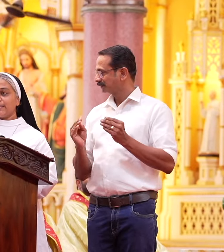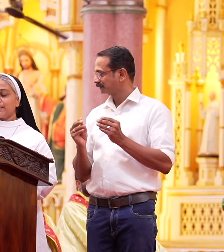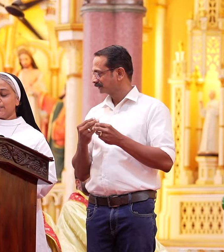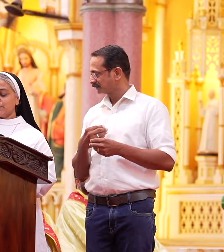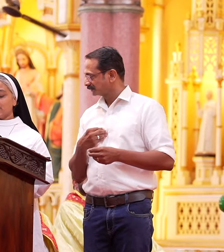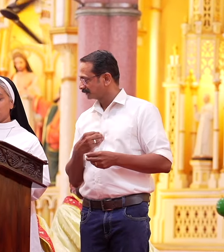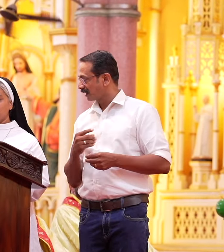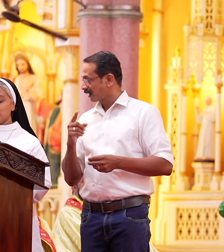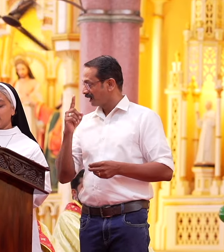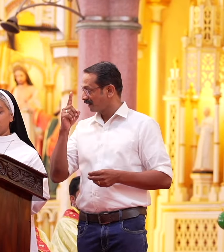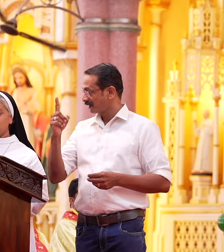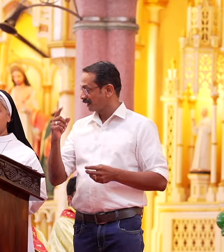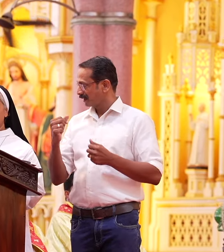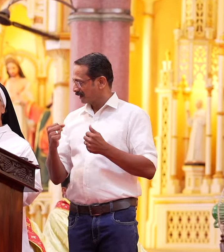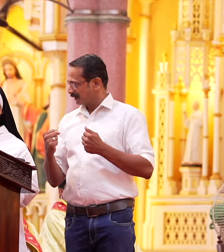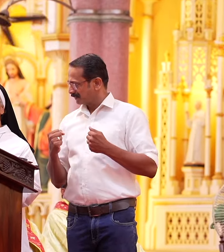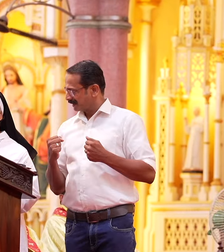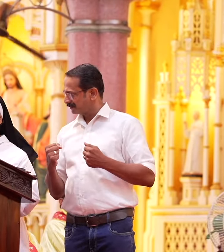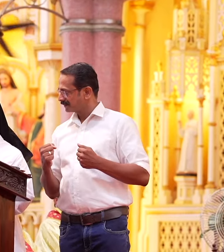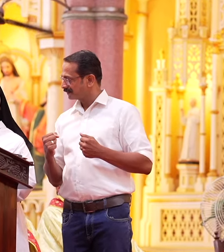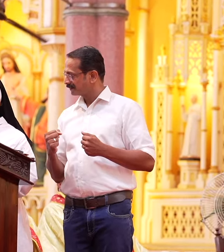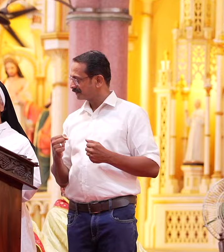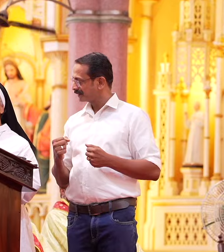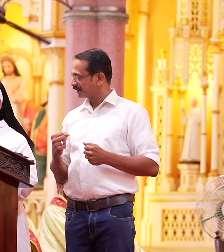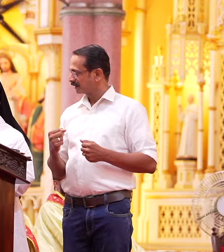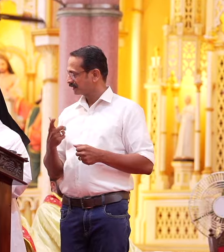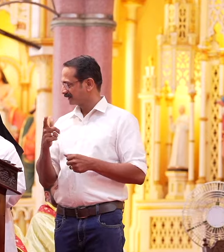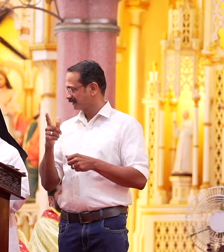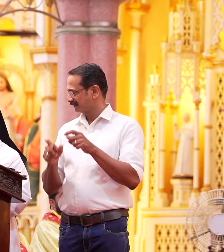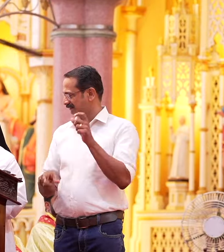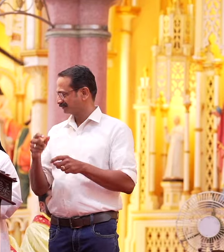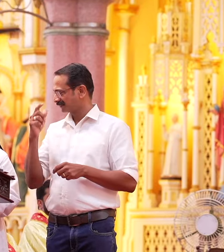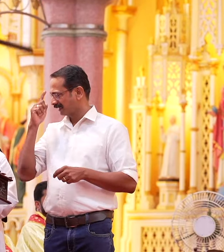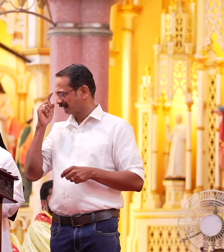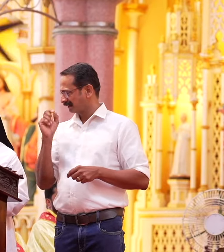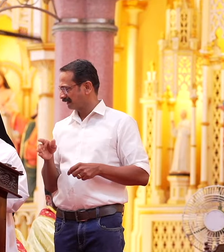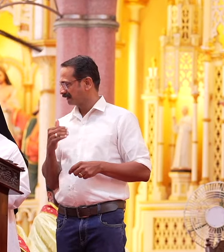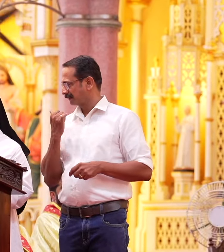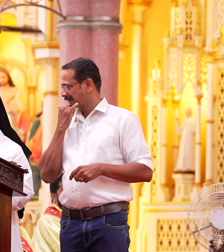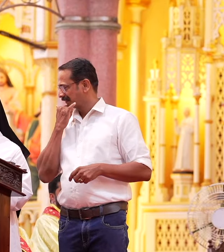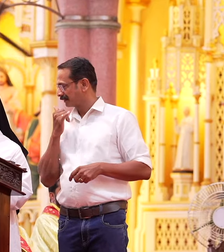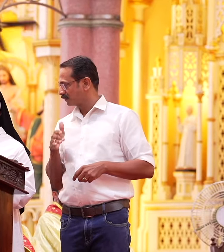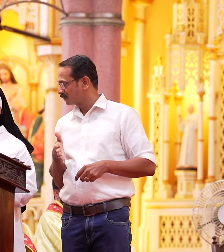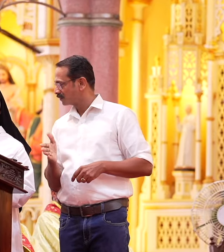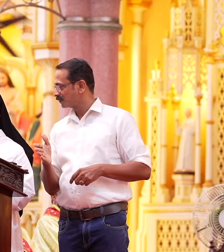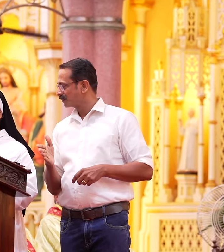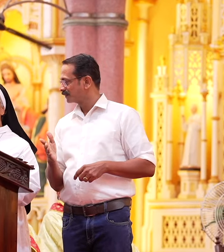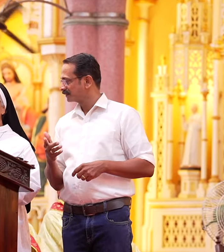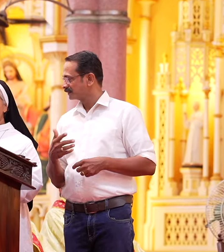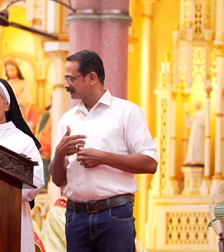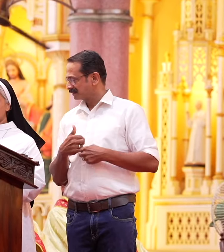പാപപരിഹാരത്തിനായി ബലികളും കാഴ്ചകളും അർപ്പിക്കാനാണ്. അവൻ തന്നെ ബലഹീനനായതുകൊണ്ട്